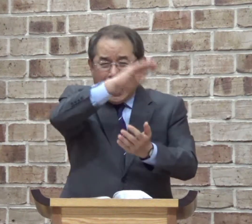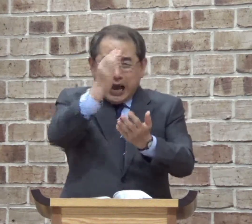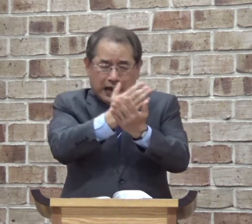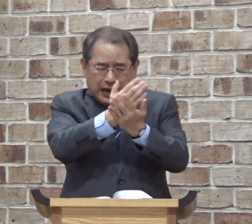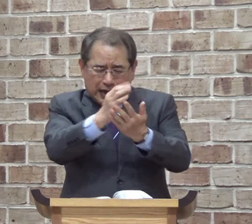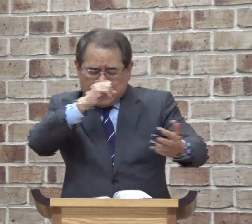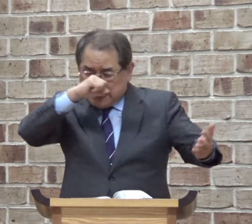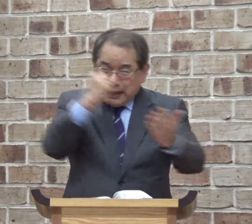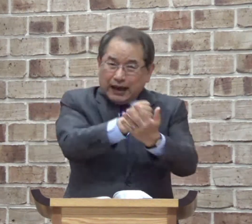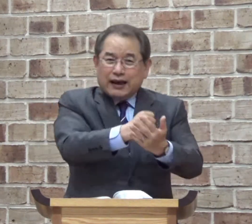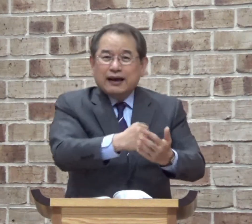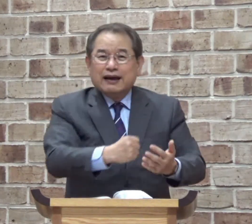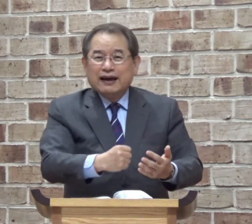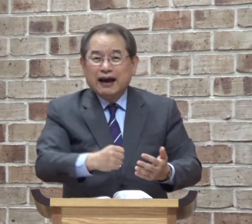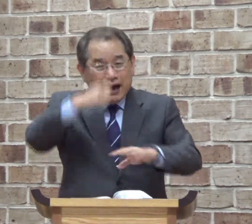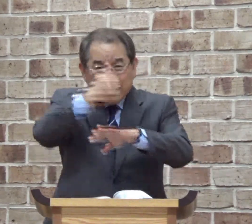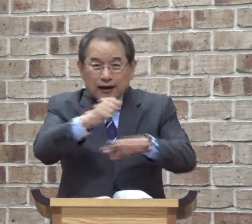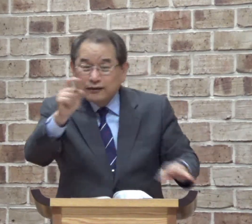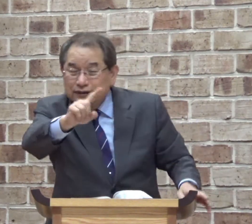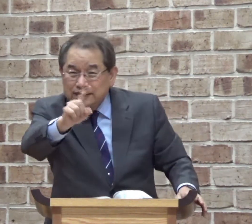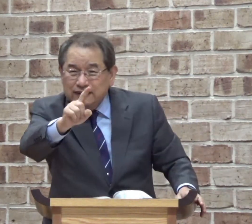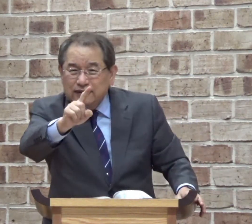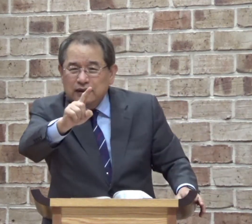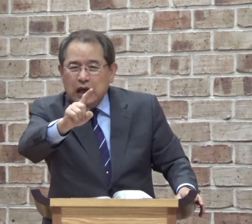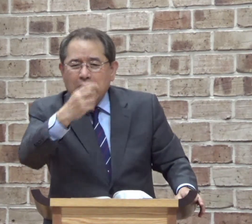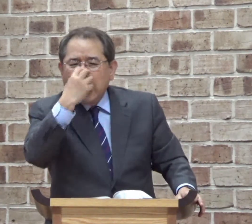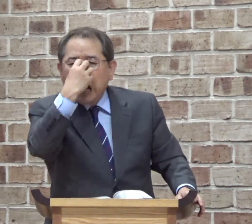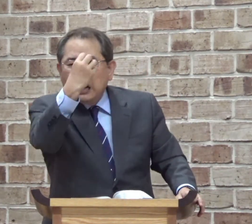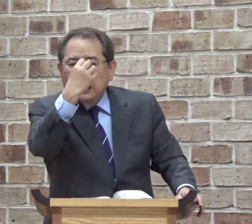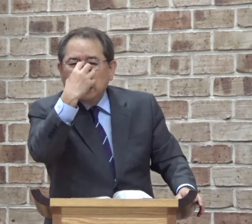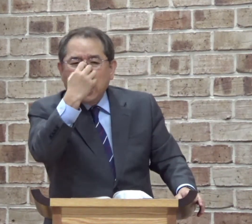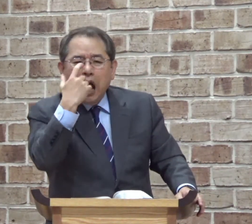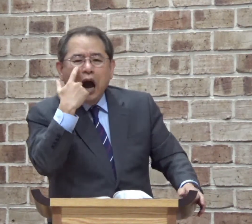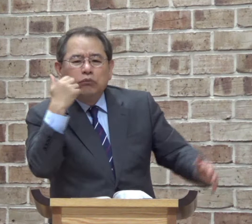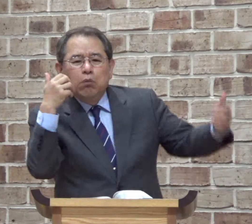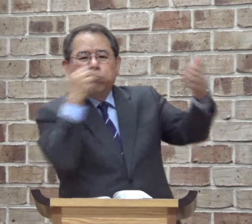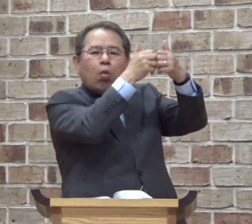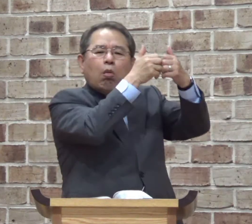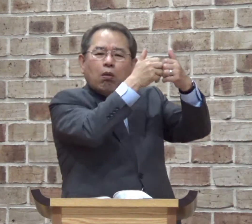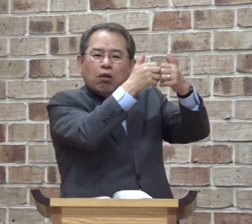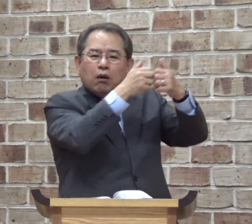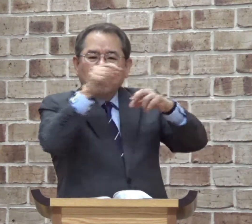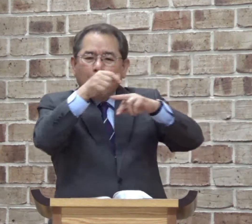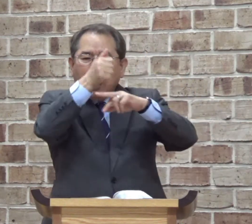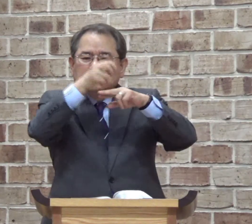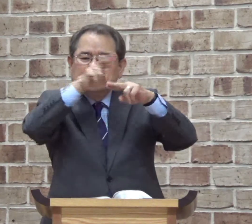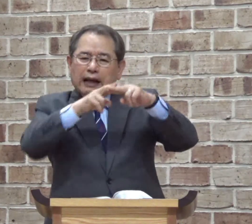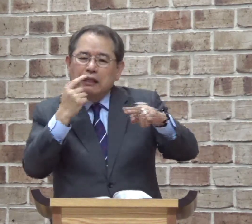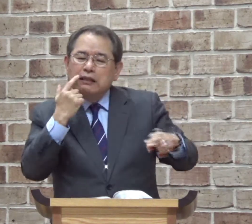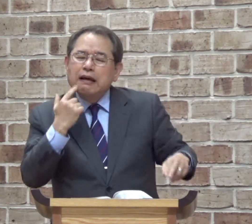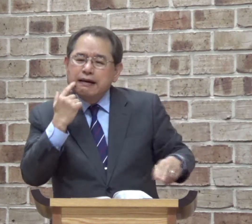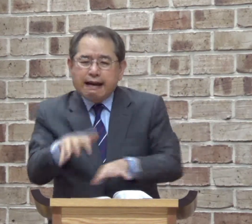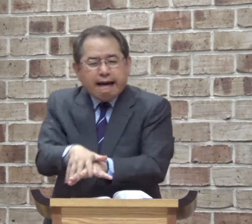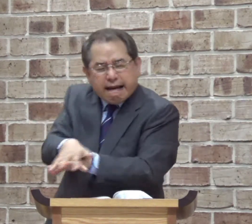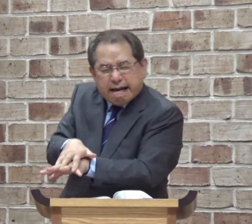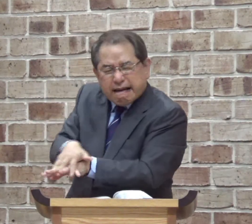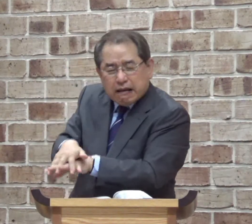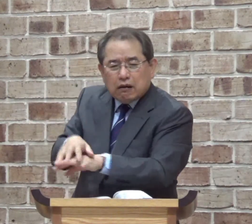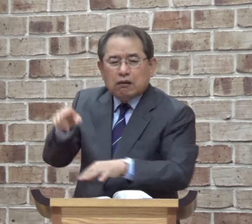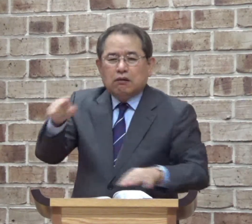사람. 그러나 그는 교만하여 아버지를 대항하고 왕의 자리를 탐하여서 군대를